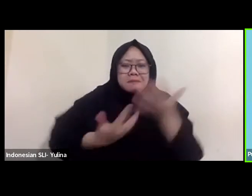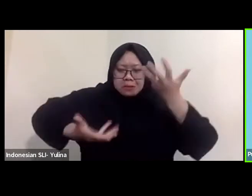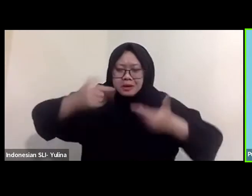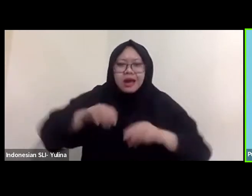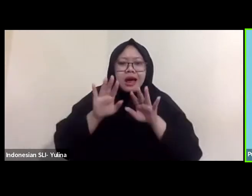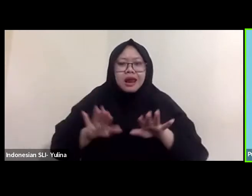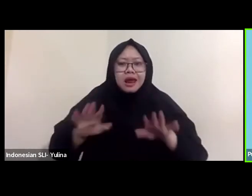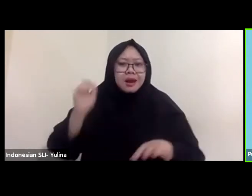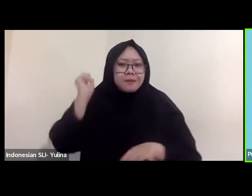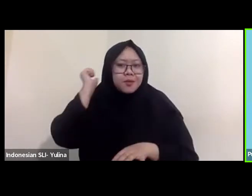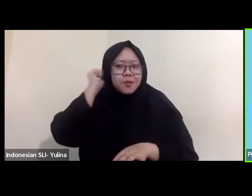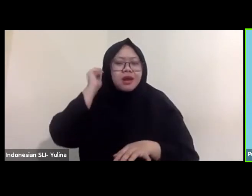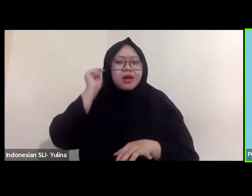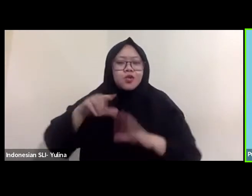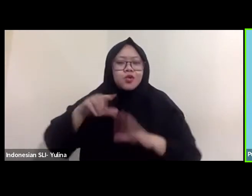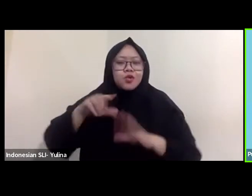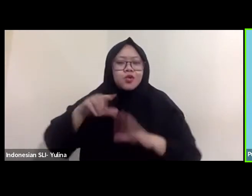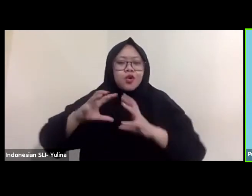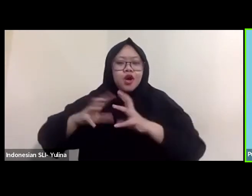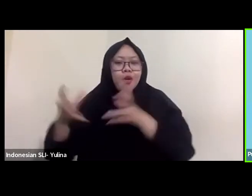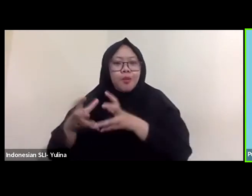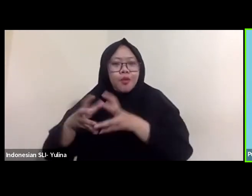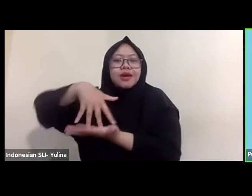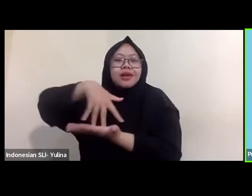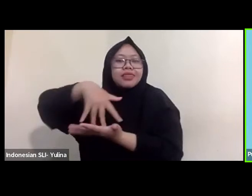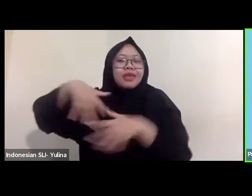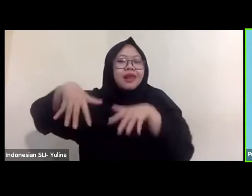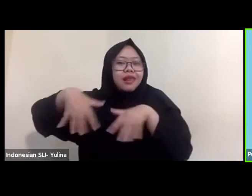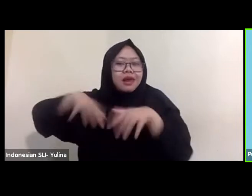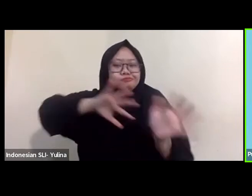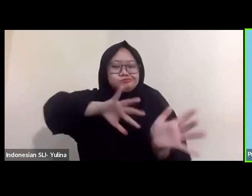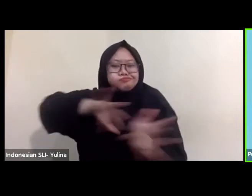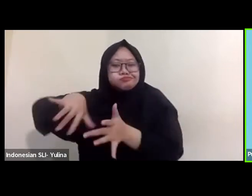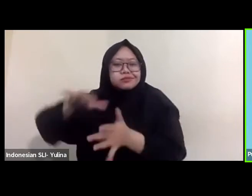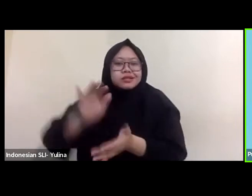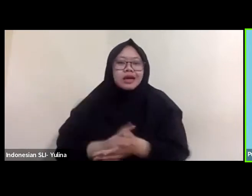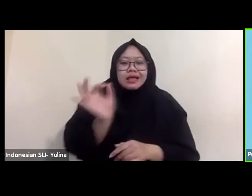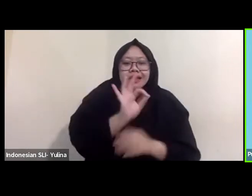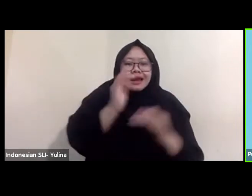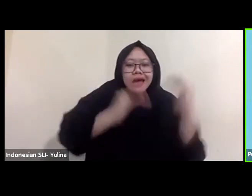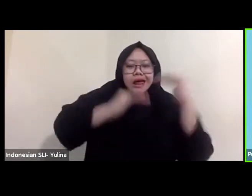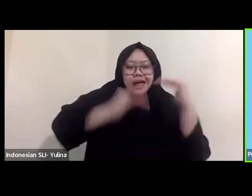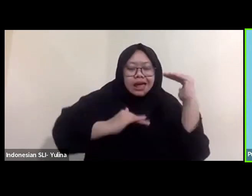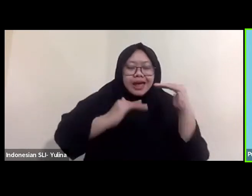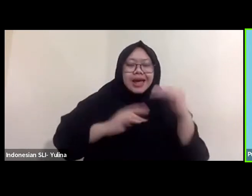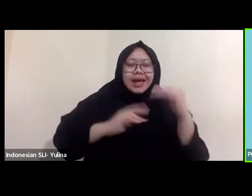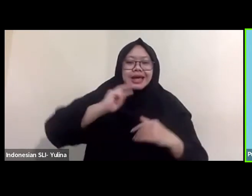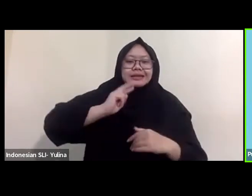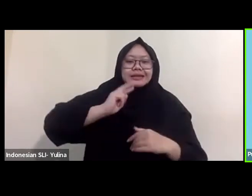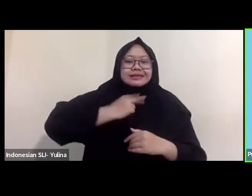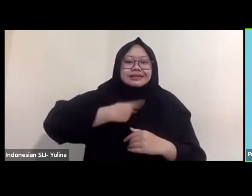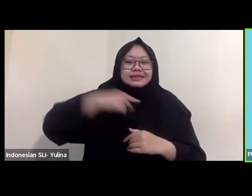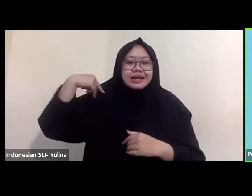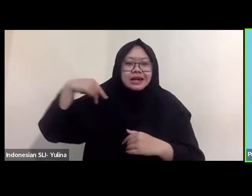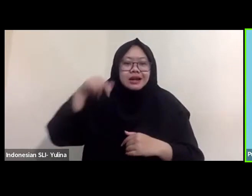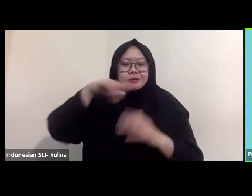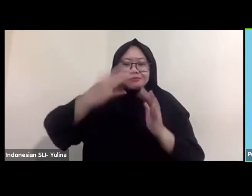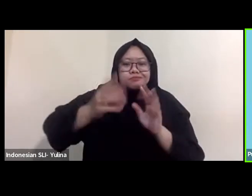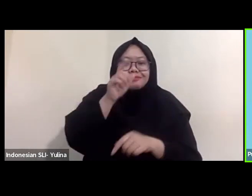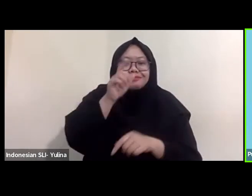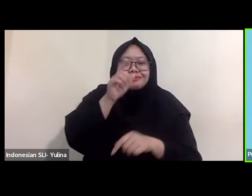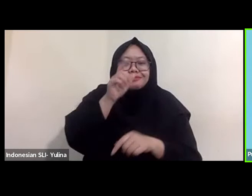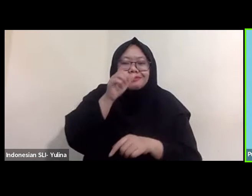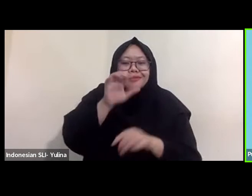Jika ketidakadilan gender diteruskan, maka anak perempuan akan semakin tertinggal. Dan pada akhirnya, perkawinan anak menjadi pilihan logis